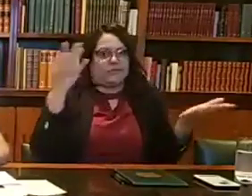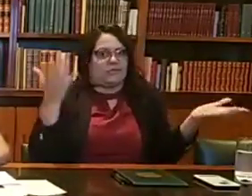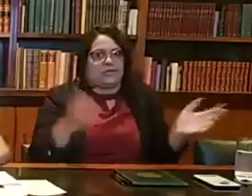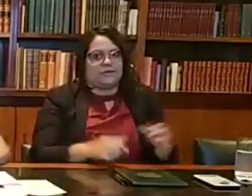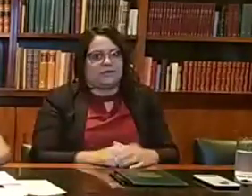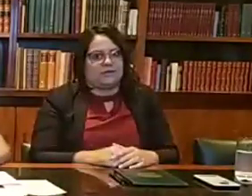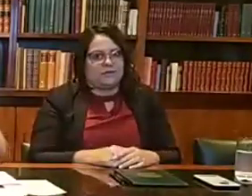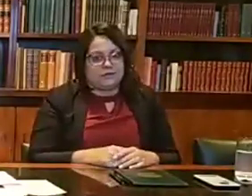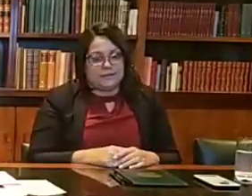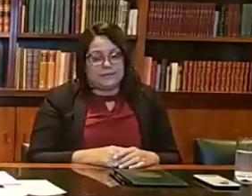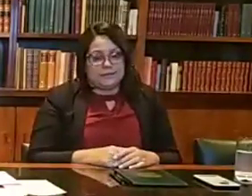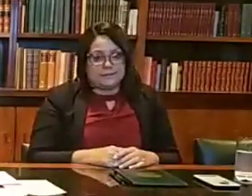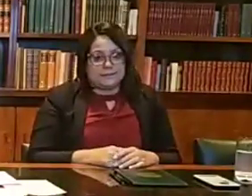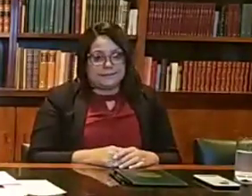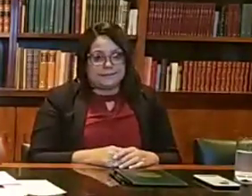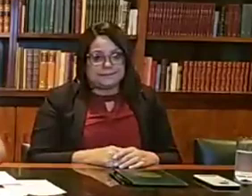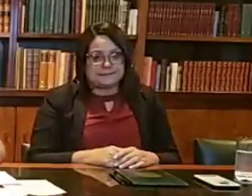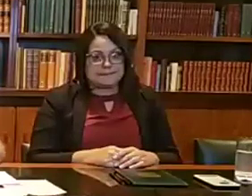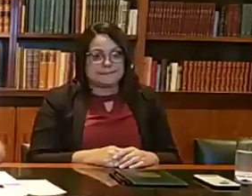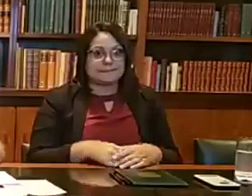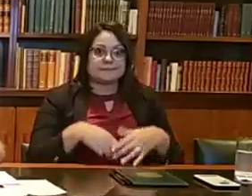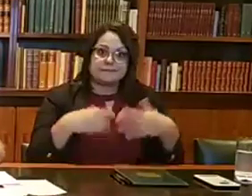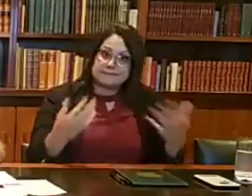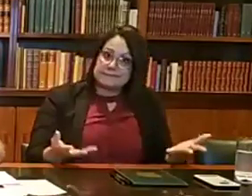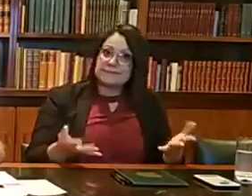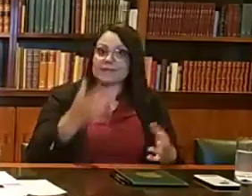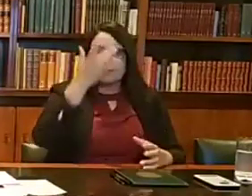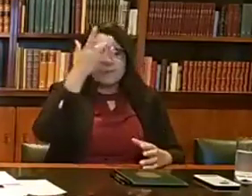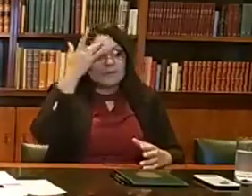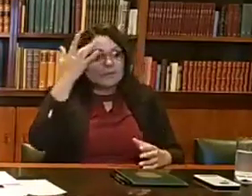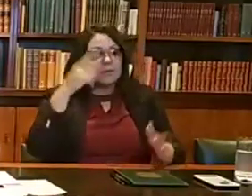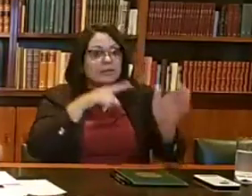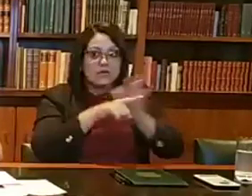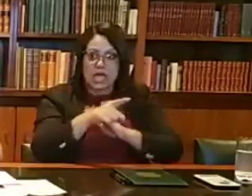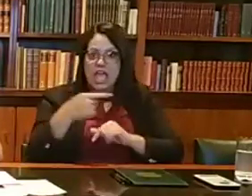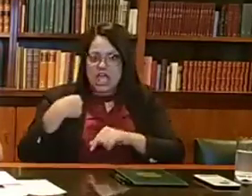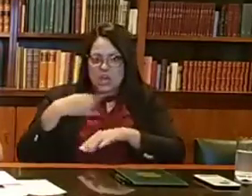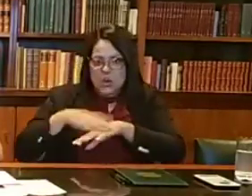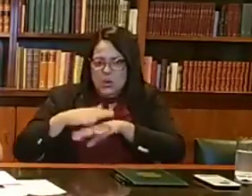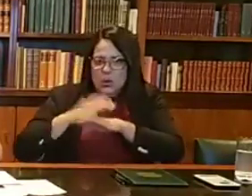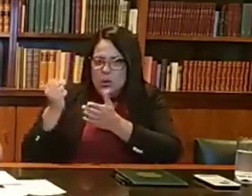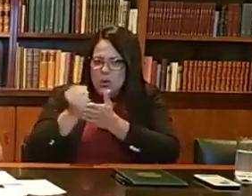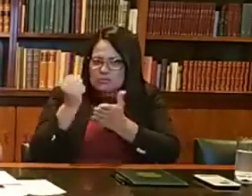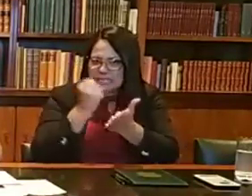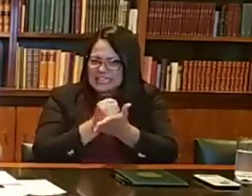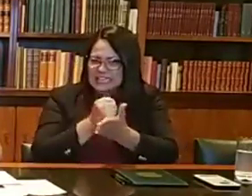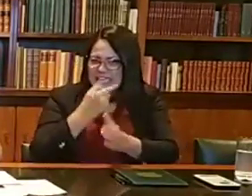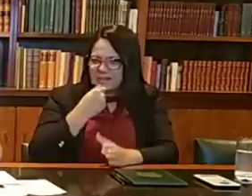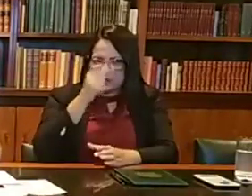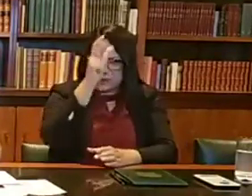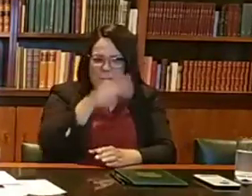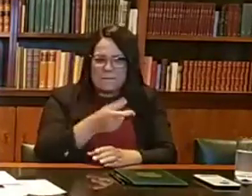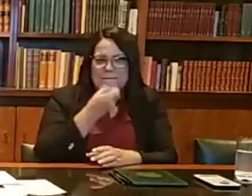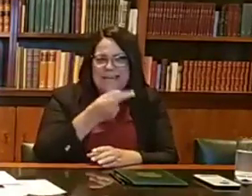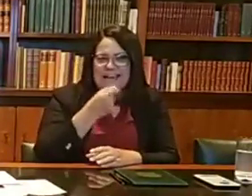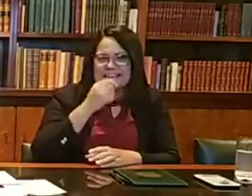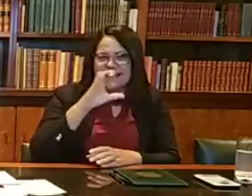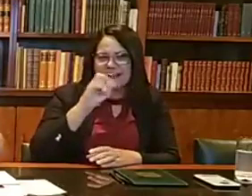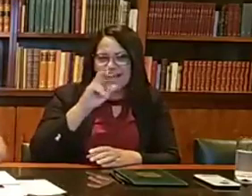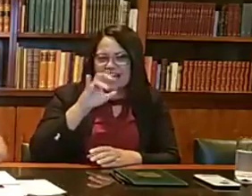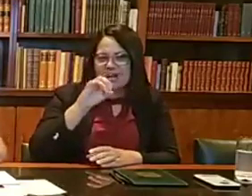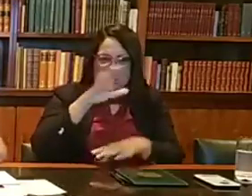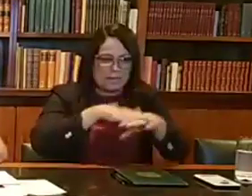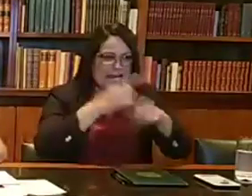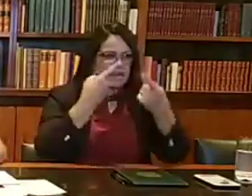E daí, eu vi ali questionando o Carioca se eu havia contratado o Carioca para fazer